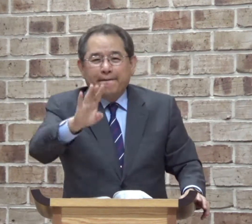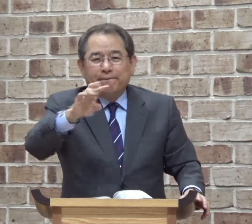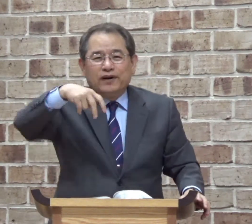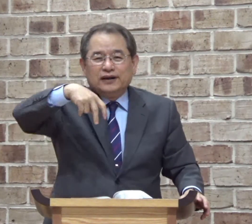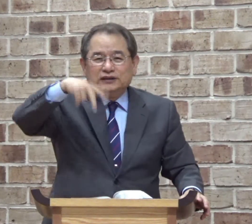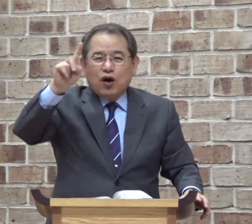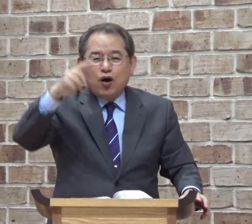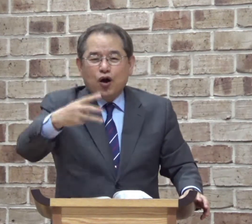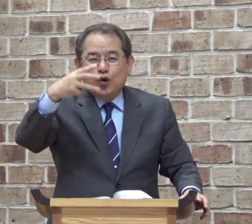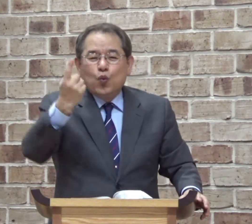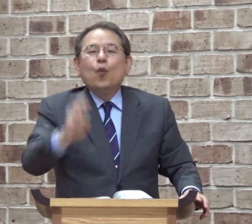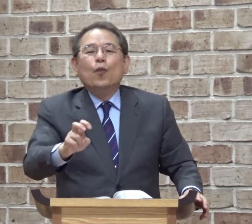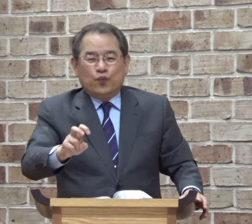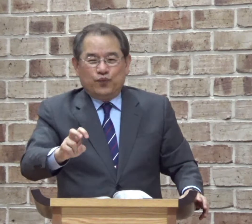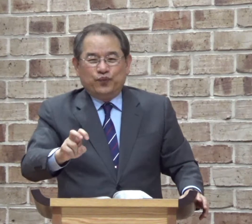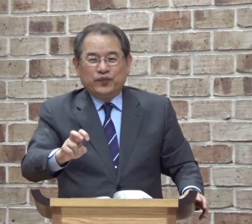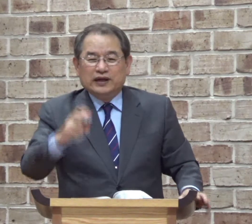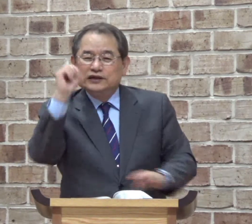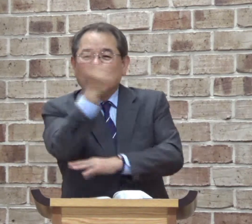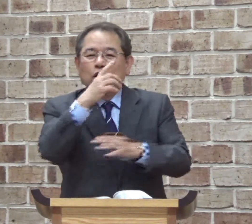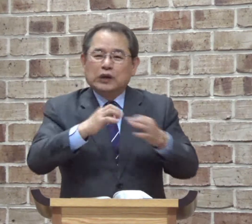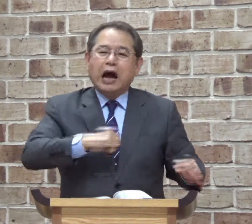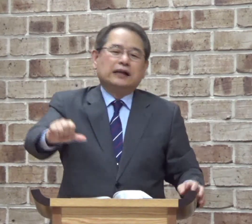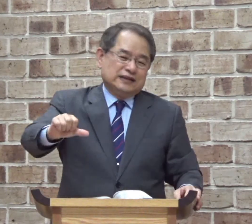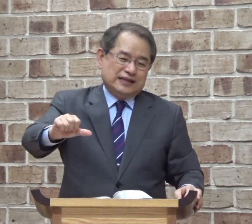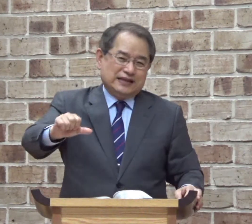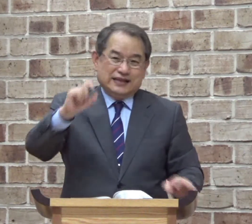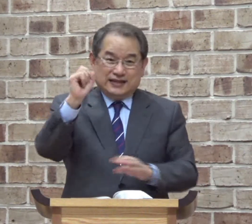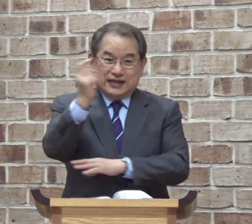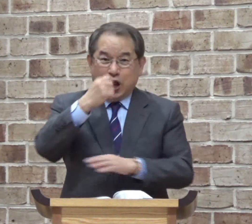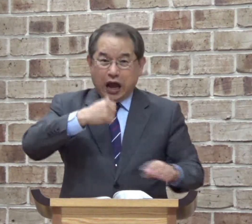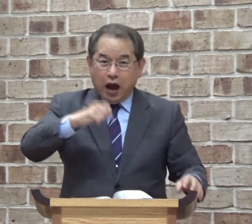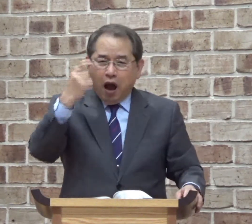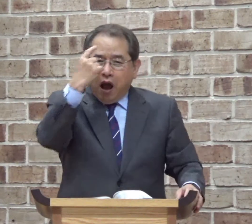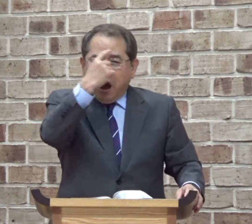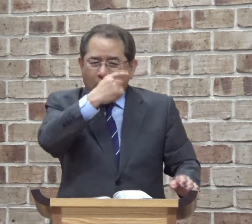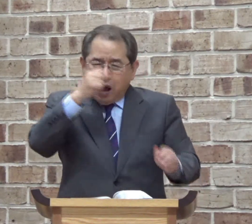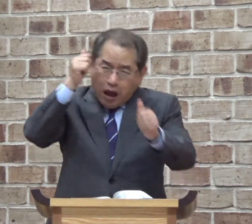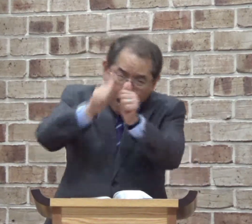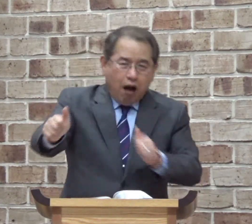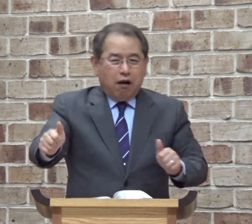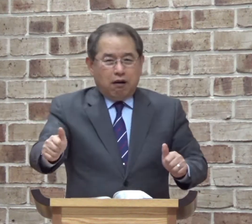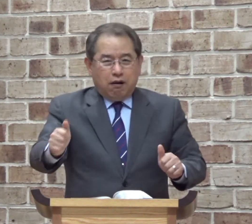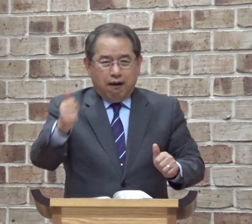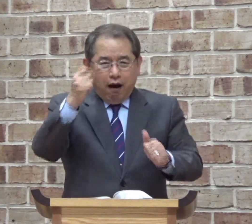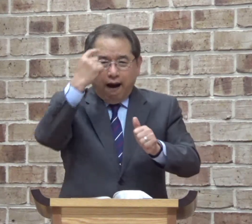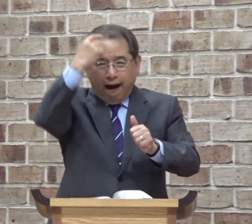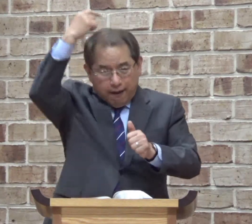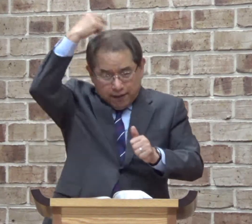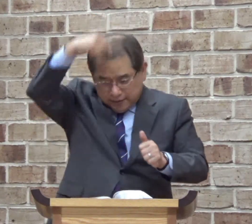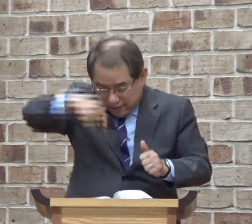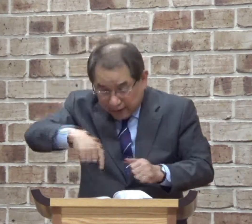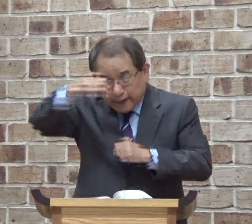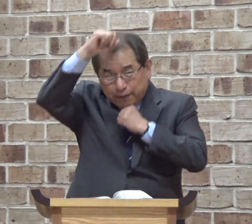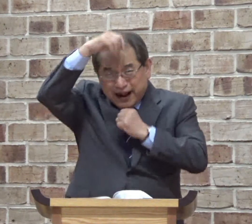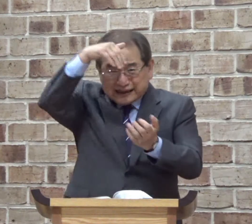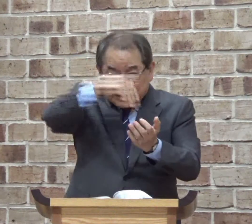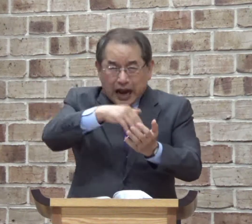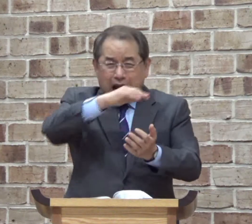압살롬입니다. 사무엘의 아들 압살롬. 얼굴도 잘생겼고 머리부터 발끝까지 완벽하게 생겼던